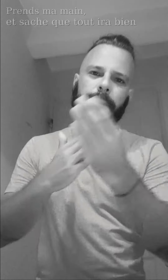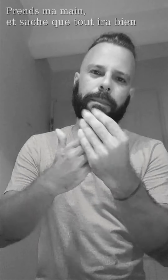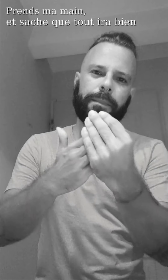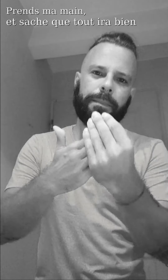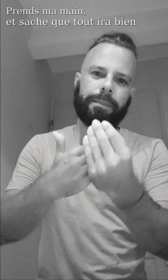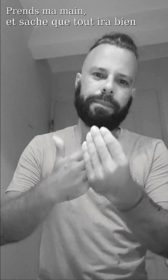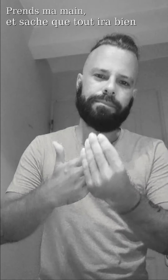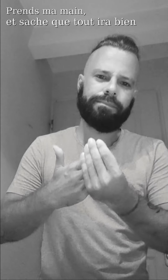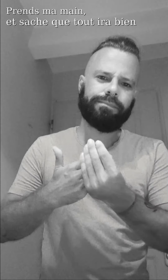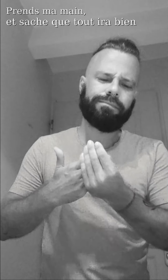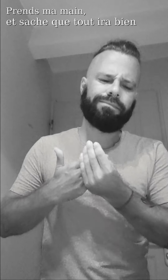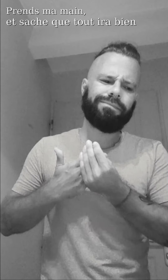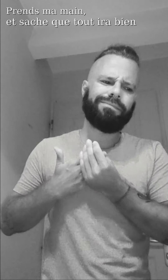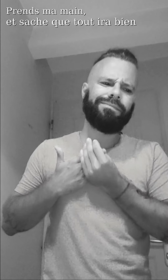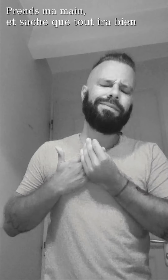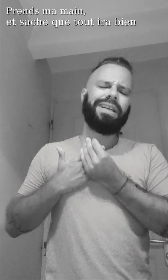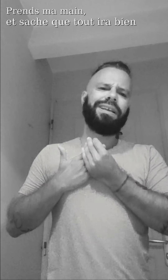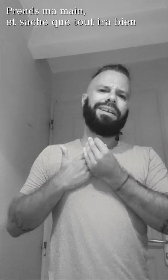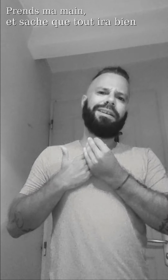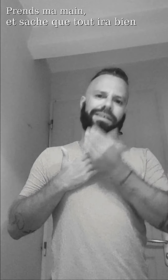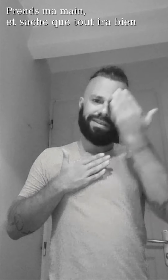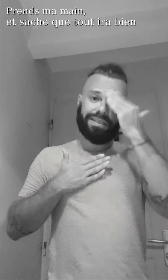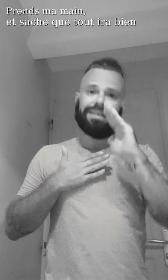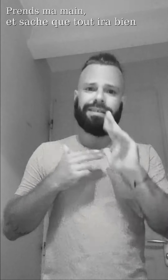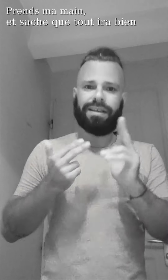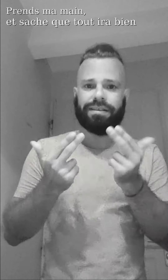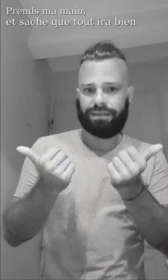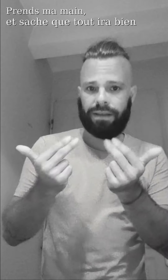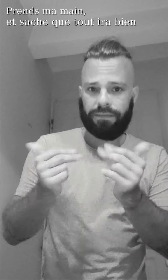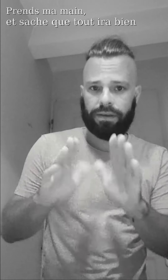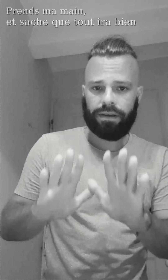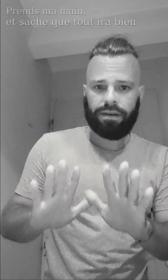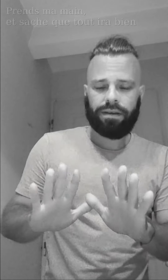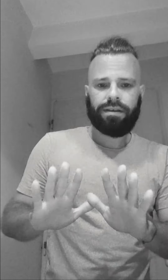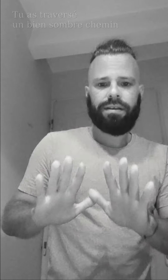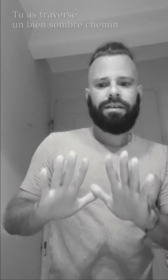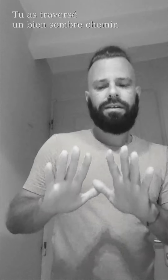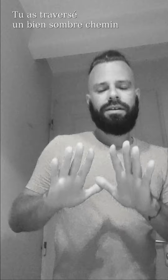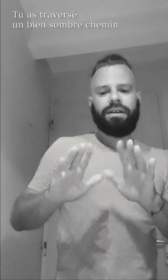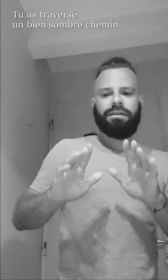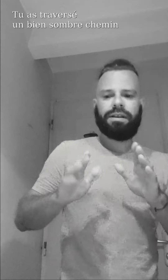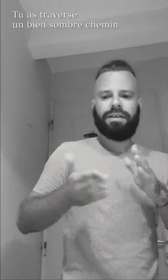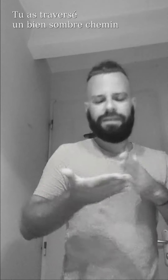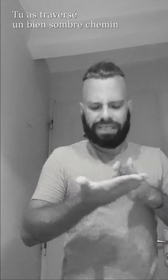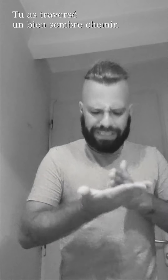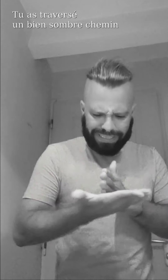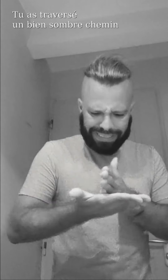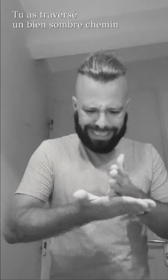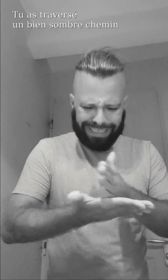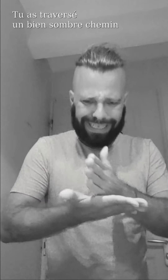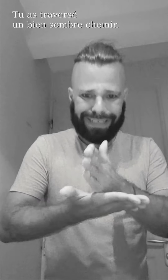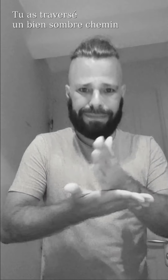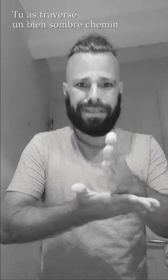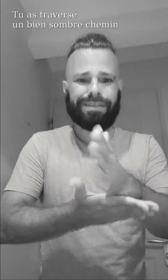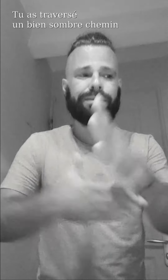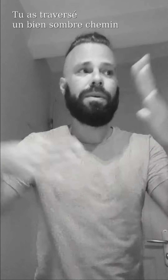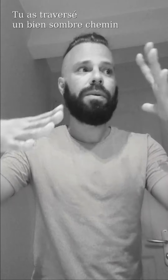Prends ma main et sache que tout ira bien. Tu as traversé un bien